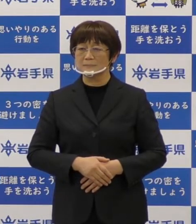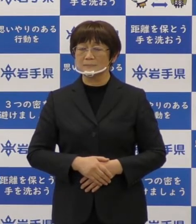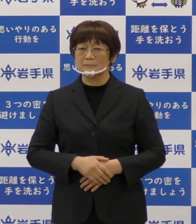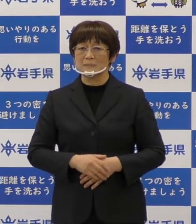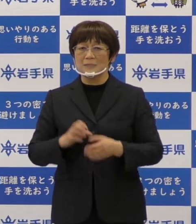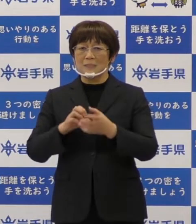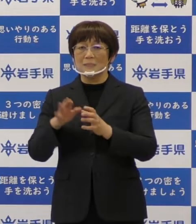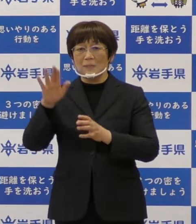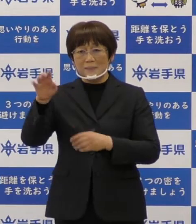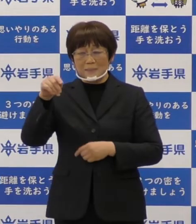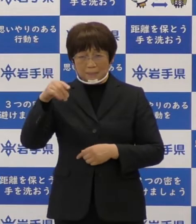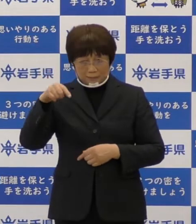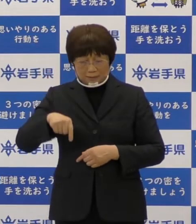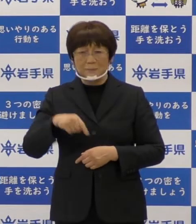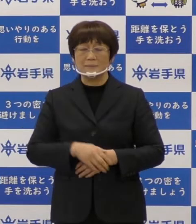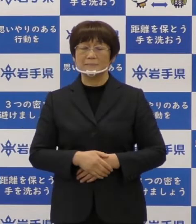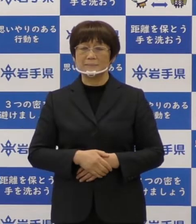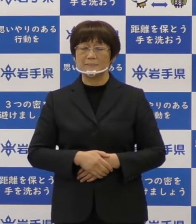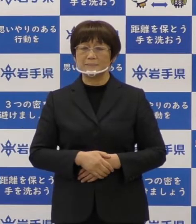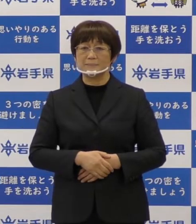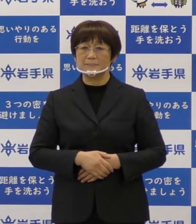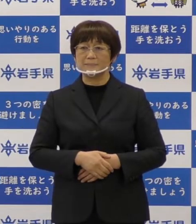岩手県においては、この